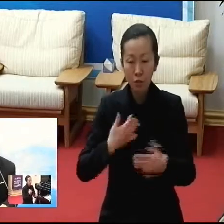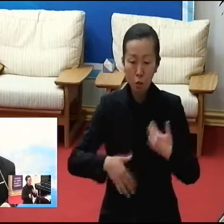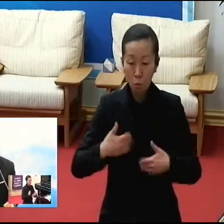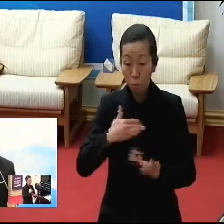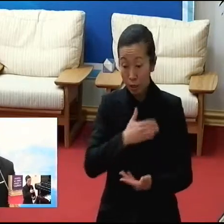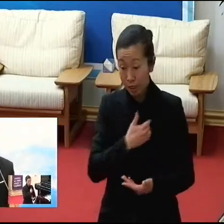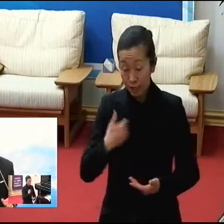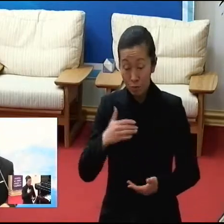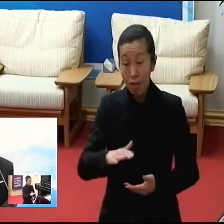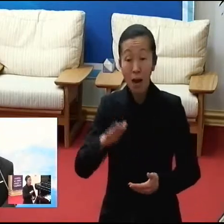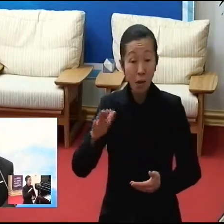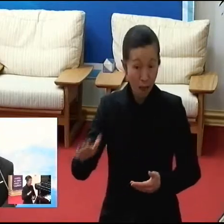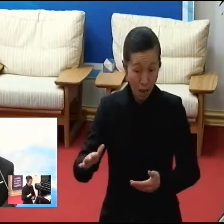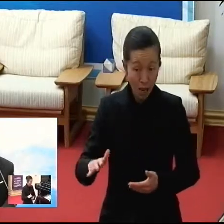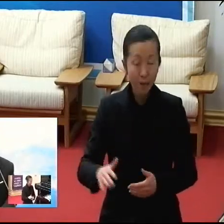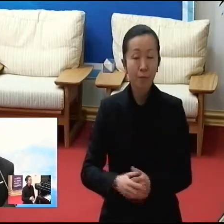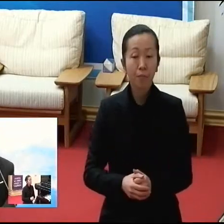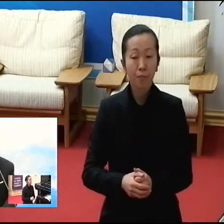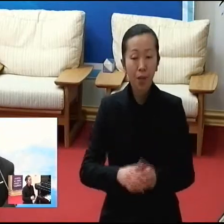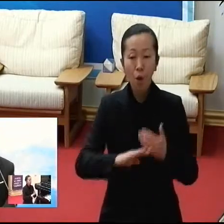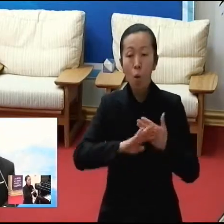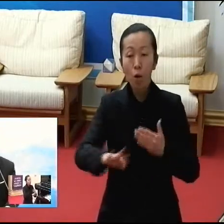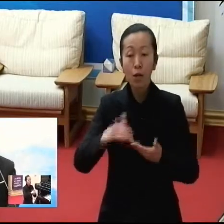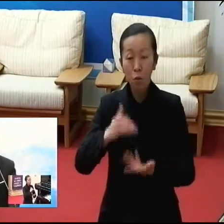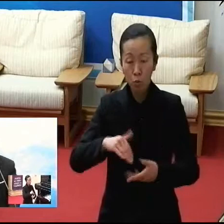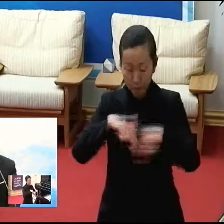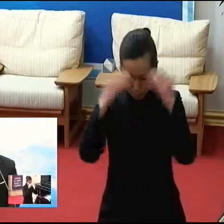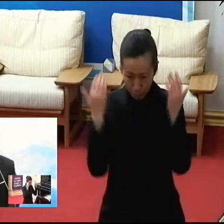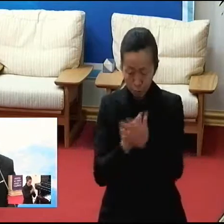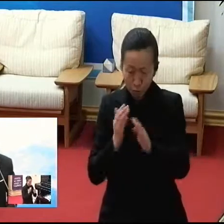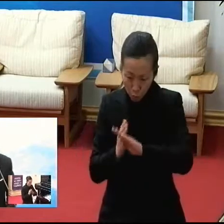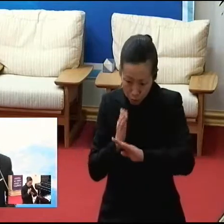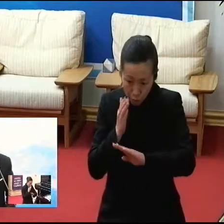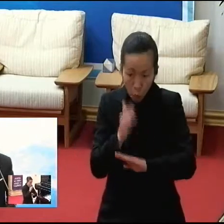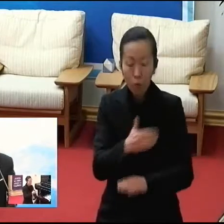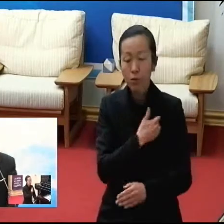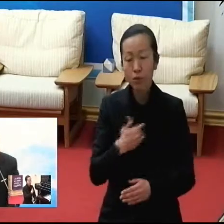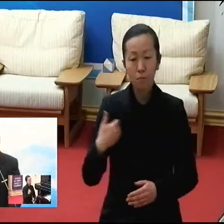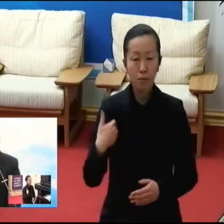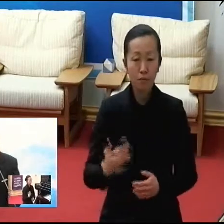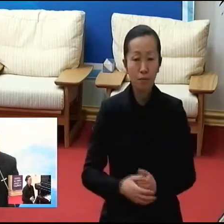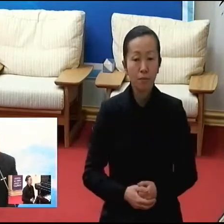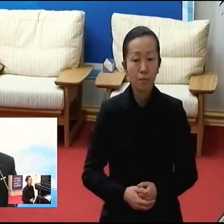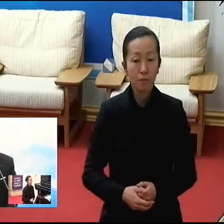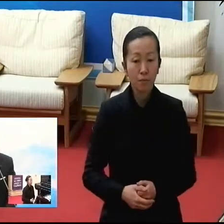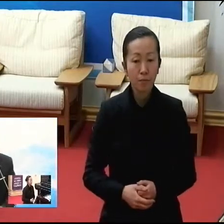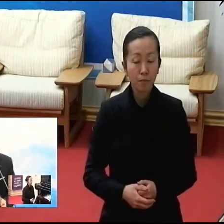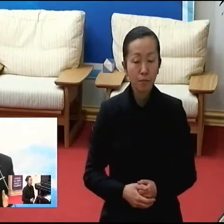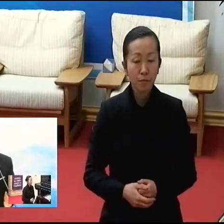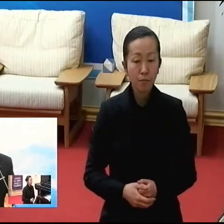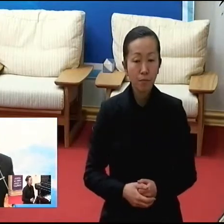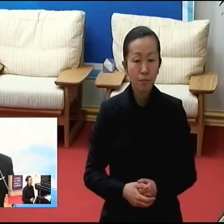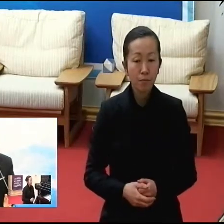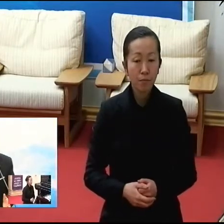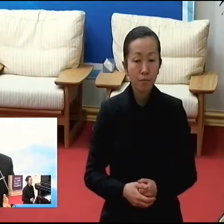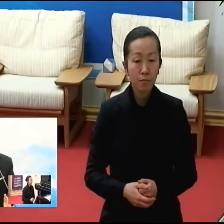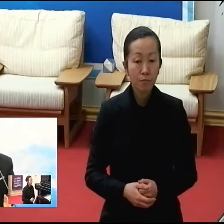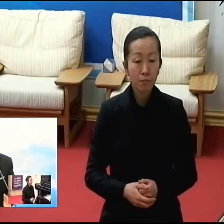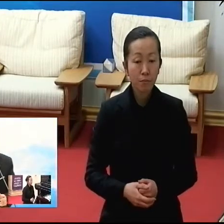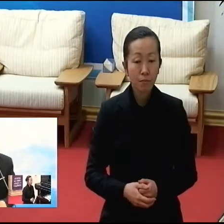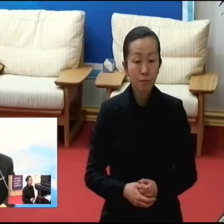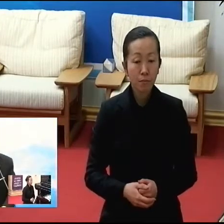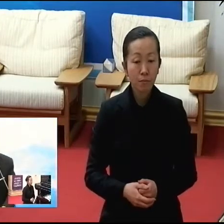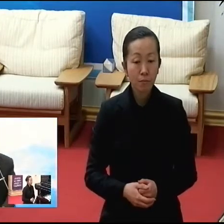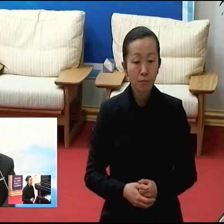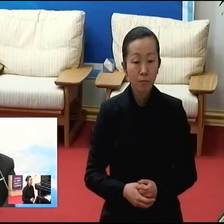ら 다른 것은 다 넘어갈 수 있습니다. 他のことは全部乗り越えることができるのです。 오늘 이 말씀이 하나님이 주시는